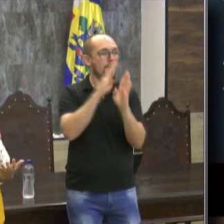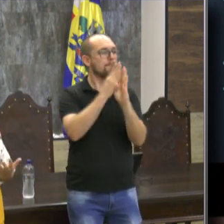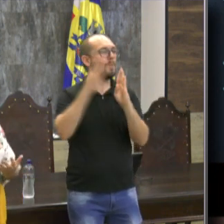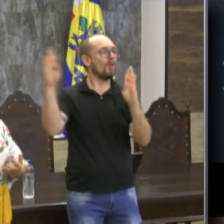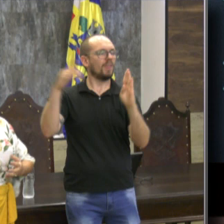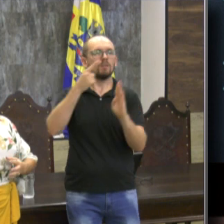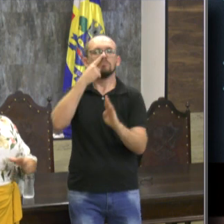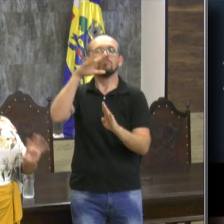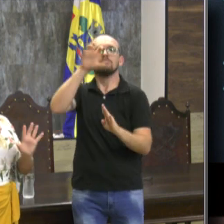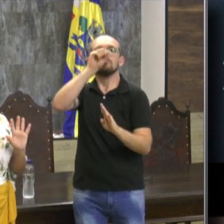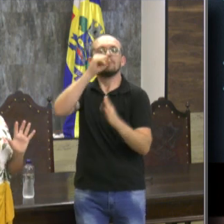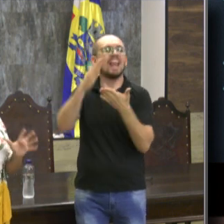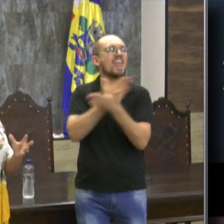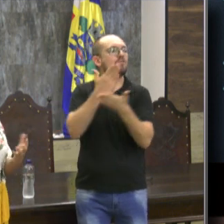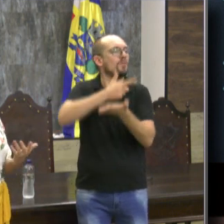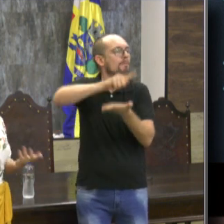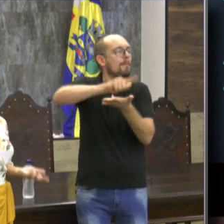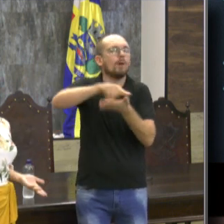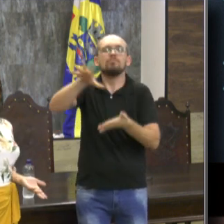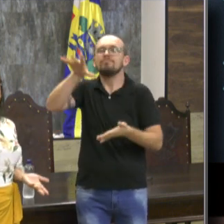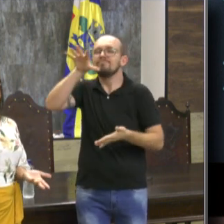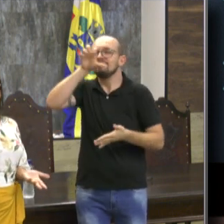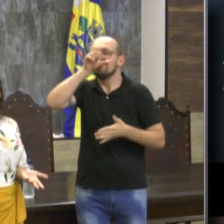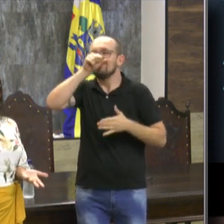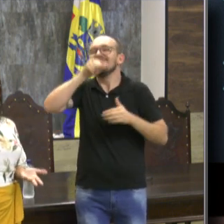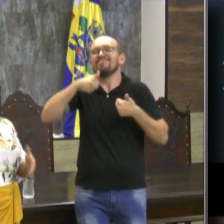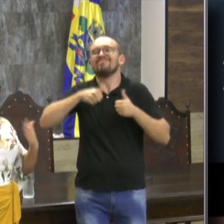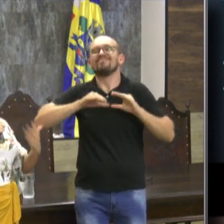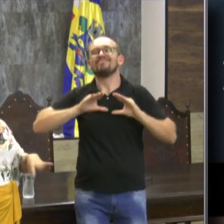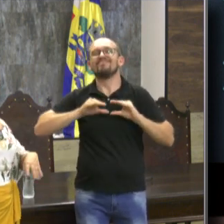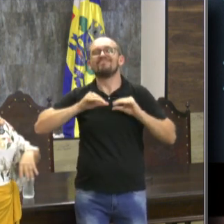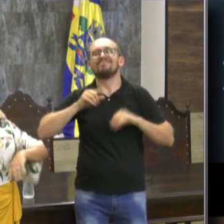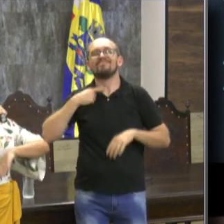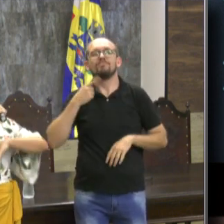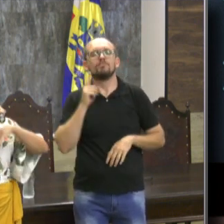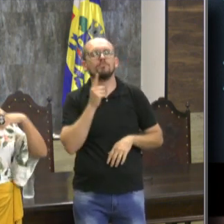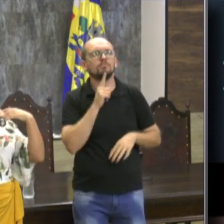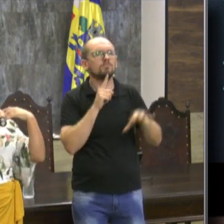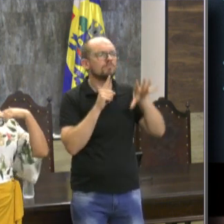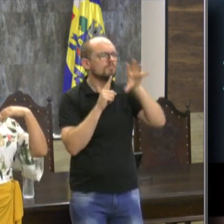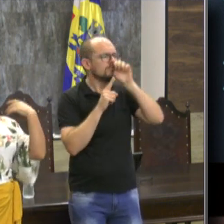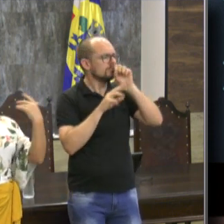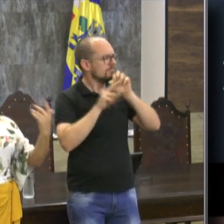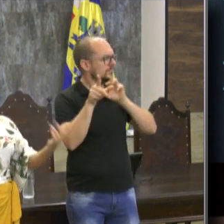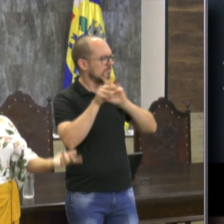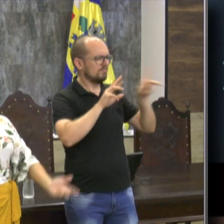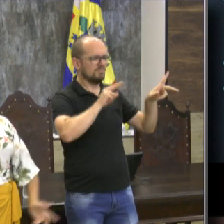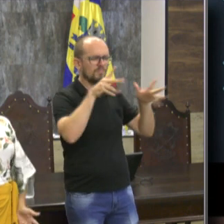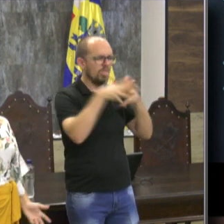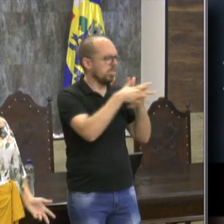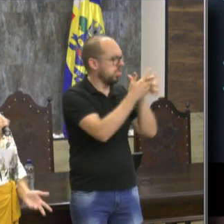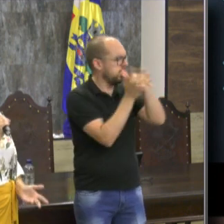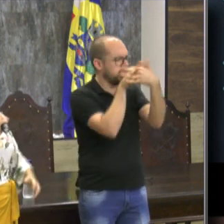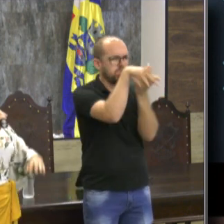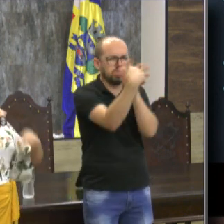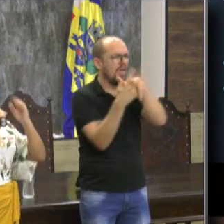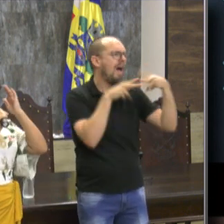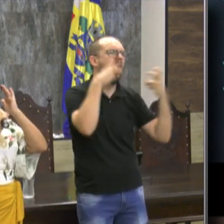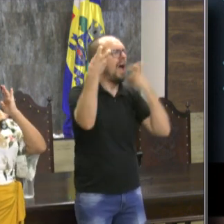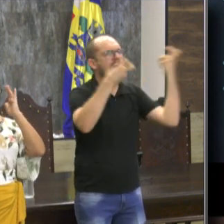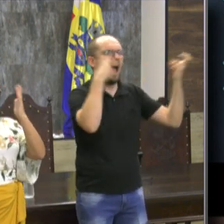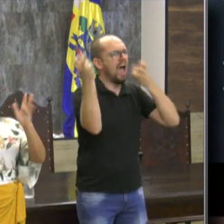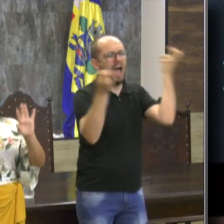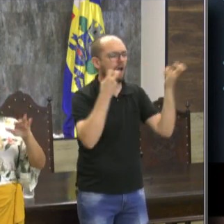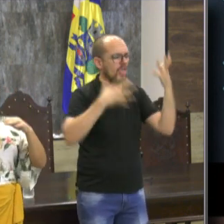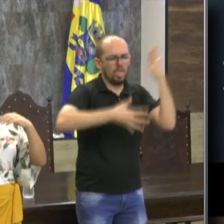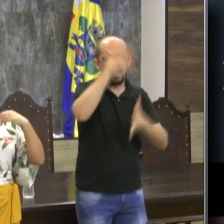esses cheiros, ele se sentia inseguro, talvez. E aí a questão começava, desestabilizava toda a aula da professora,